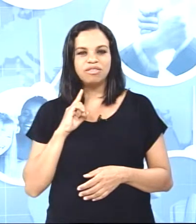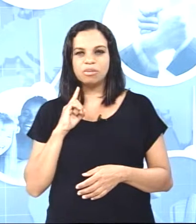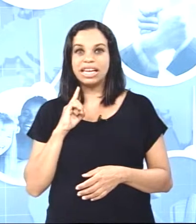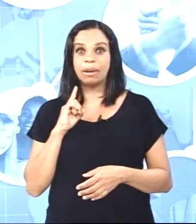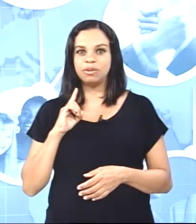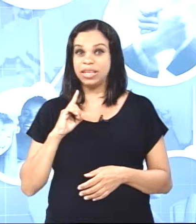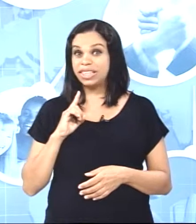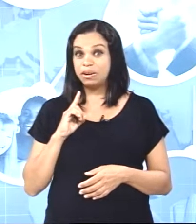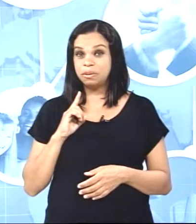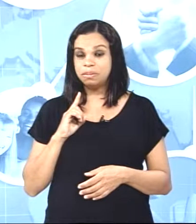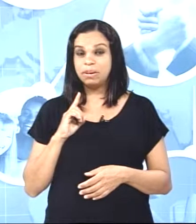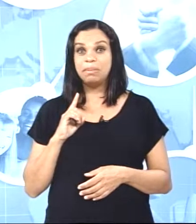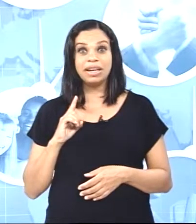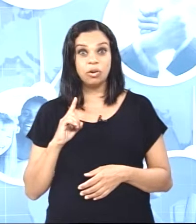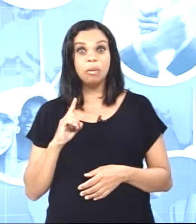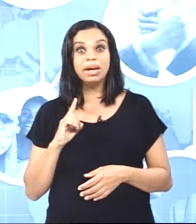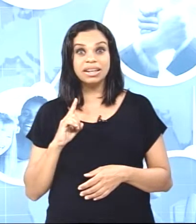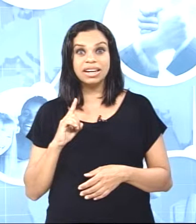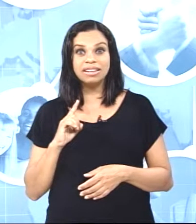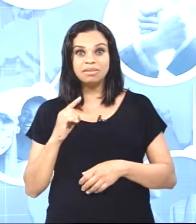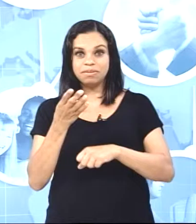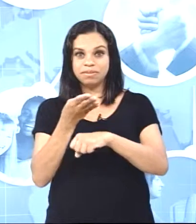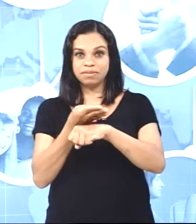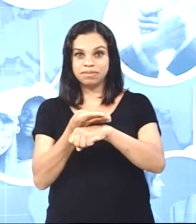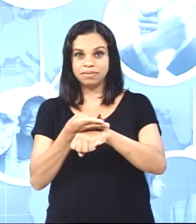Vamos recapitular então. Primeira cor branca.